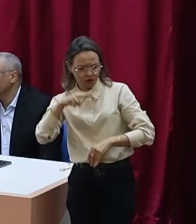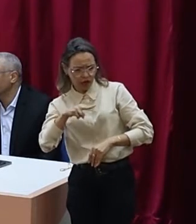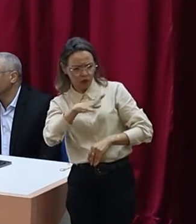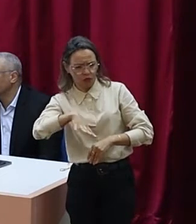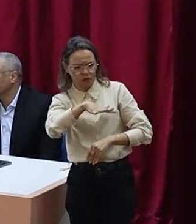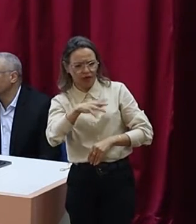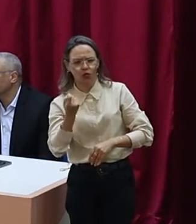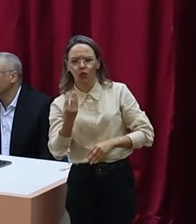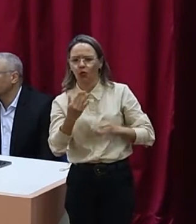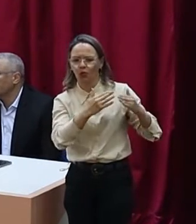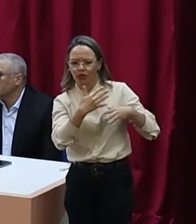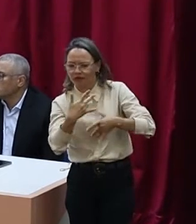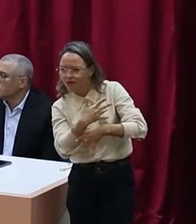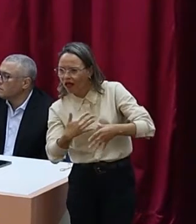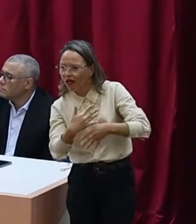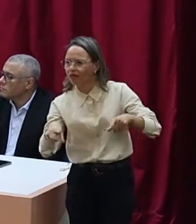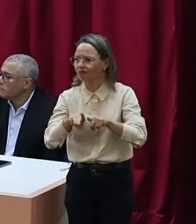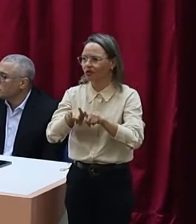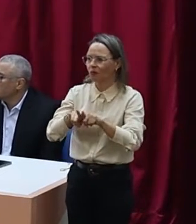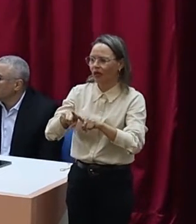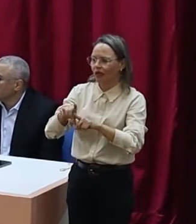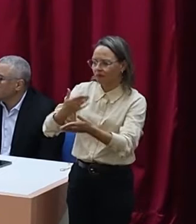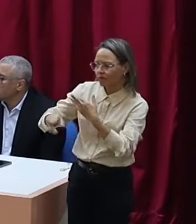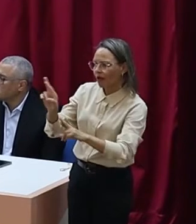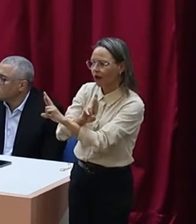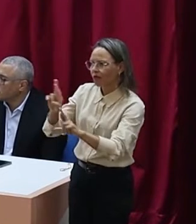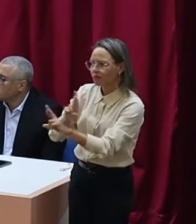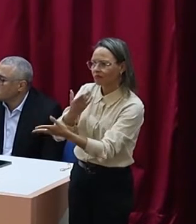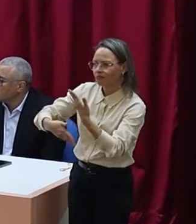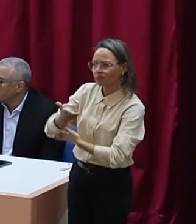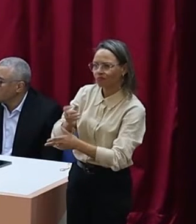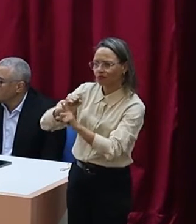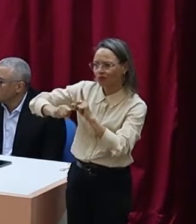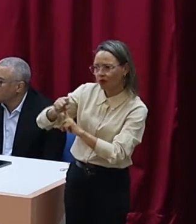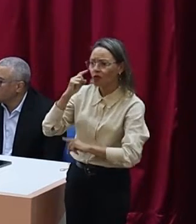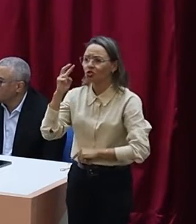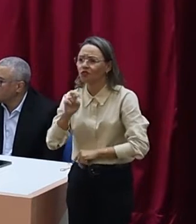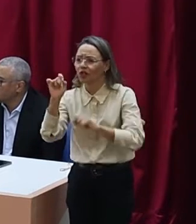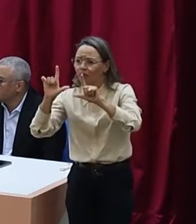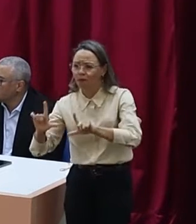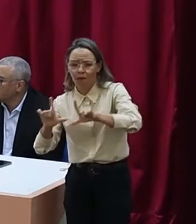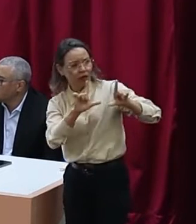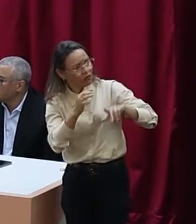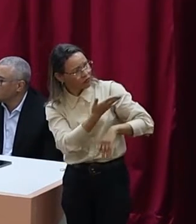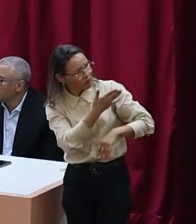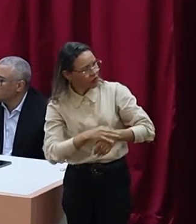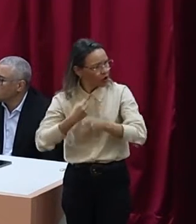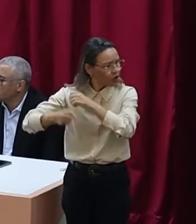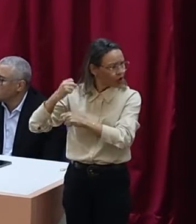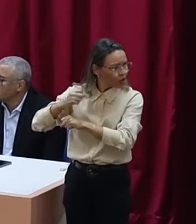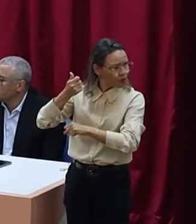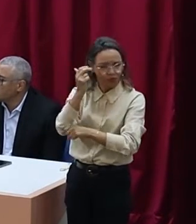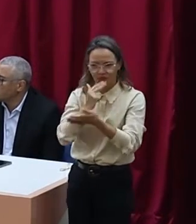espaço urbano, mas também nas relações sociais, né? Então, eu trago só um quadro aí do Debré, de 1839,